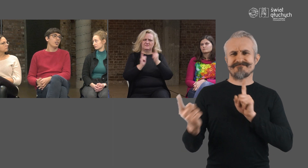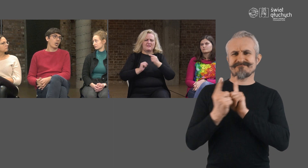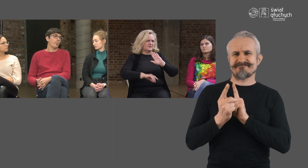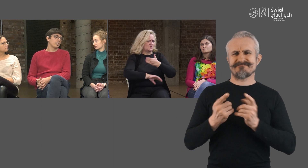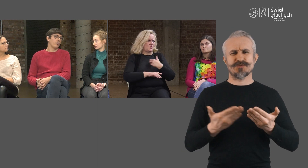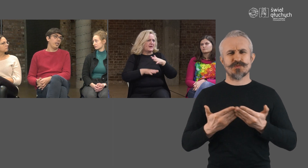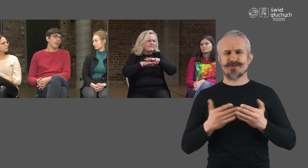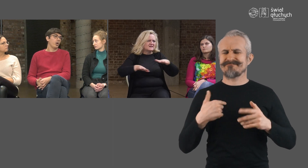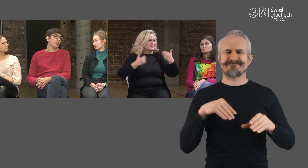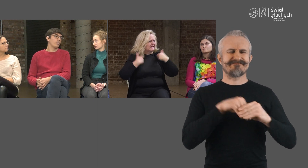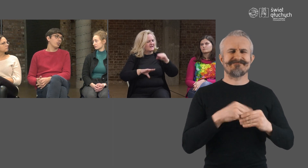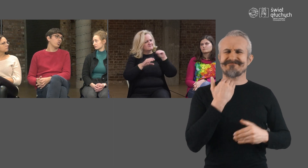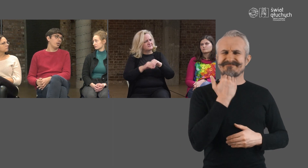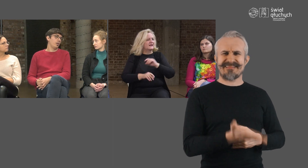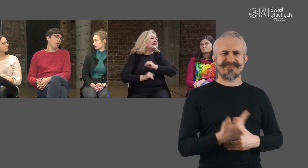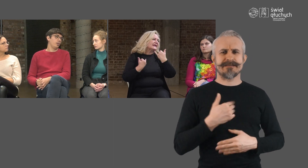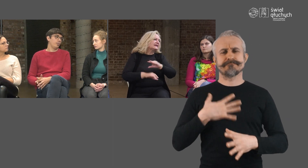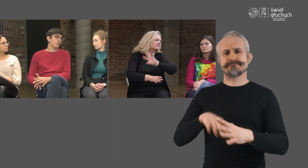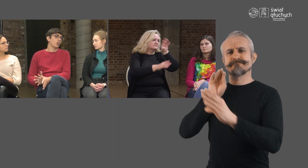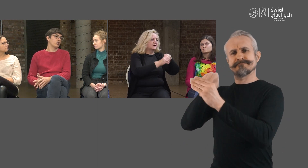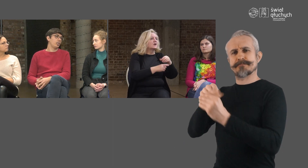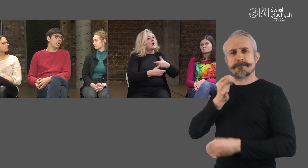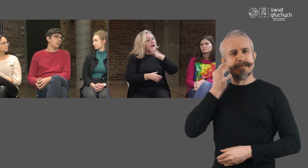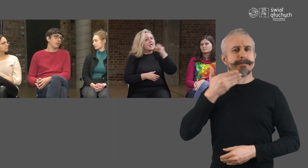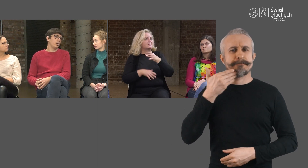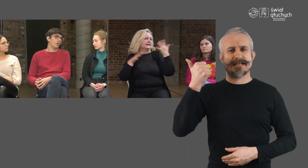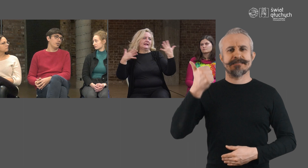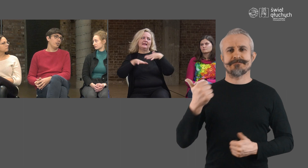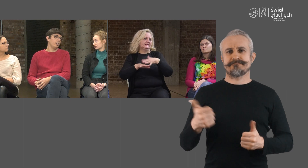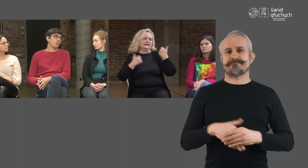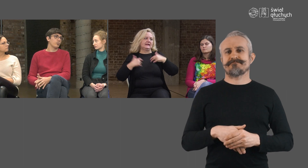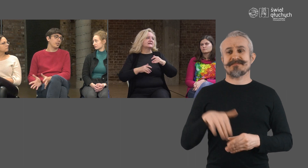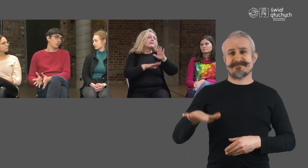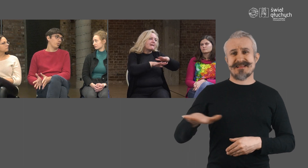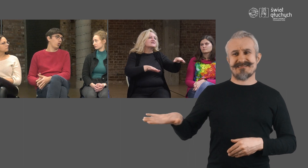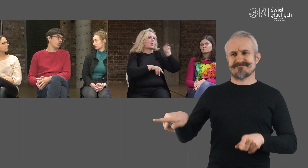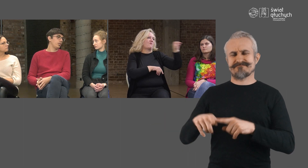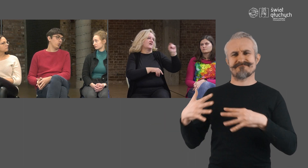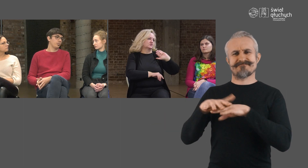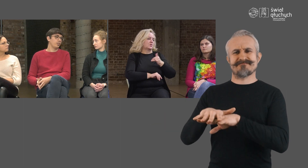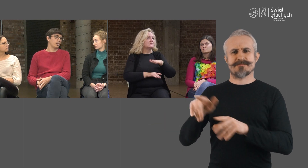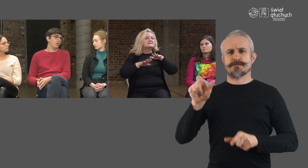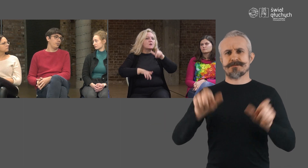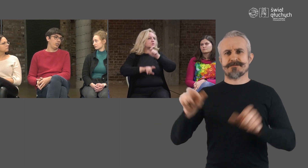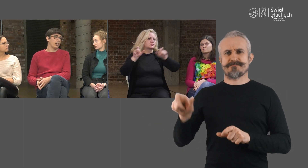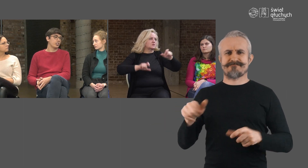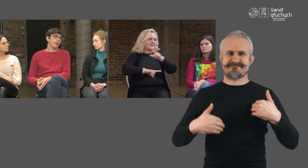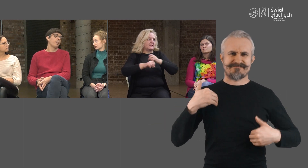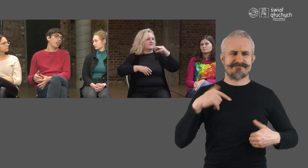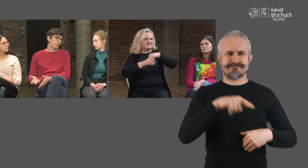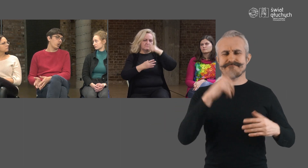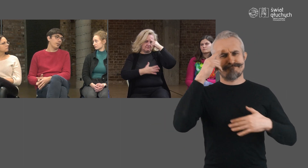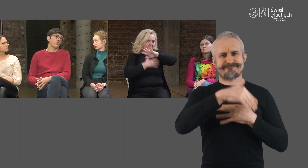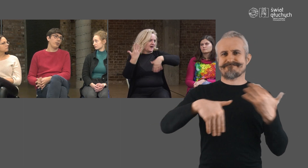do szkoły masowej. Bo liczyłam na to, że będzie troszeczkę inaczej, bo nie chciałam, żeby za dużo było osób niepełnosprawnych w mojej